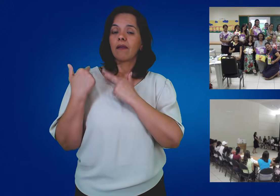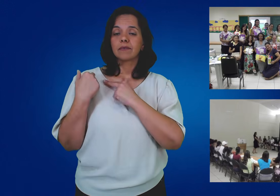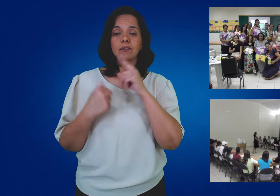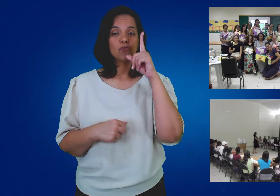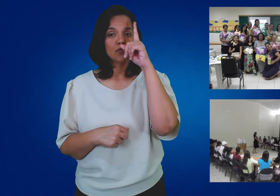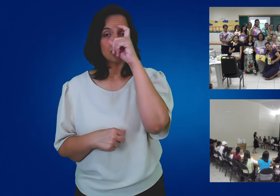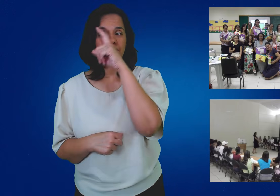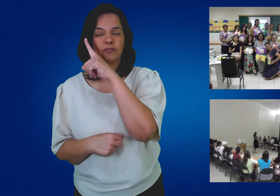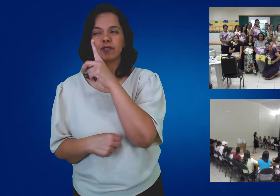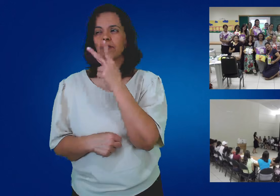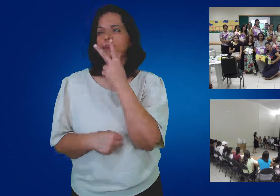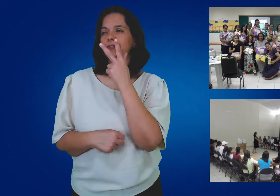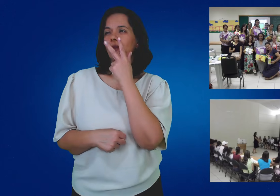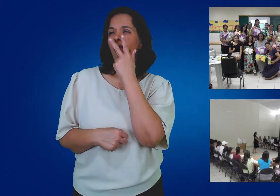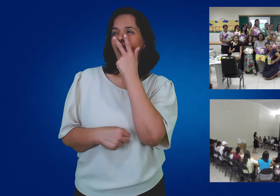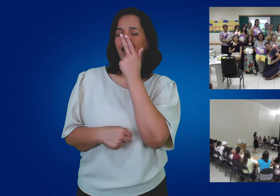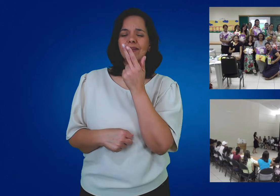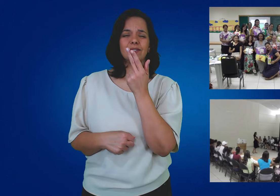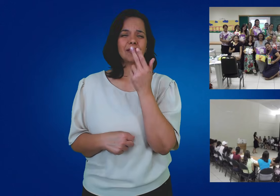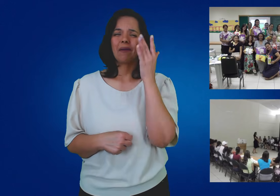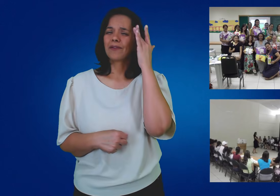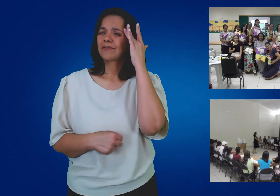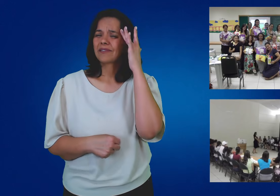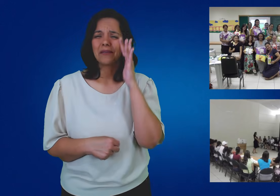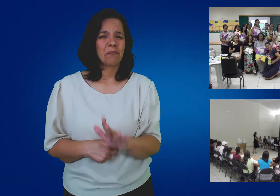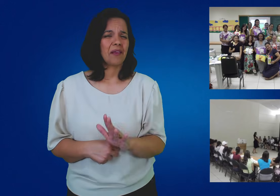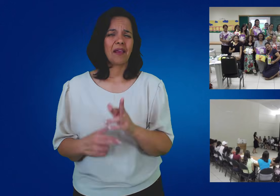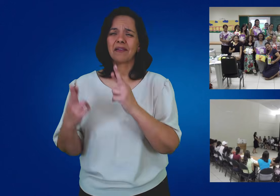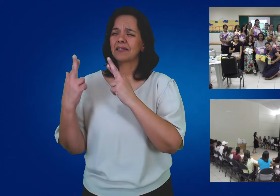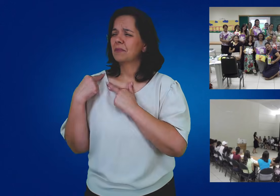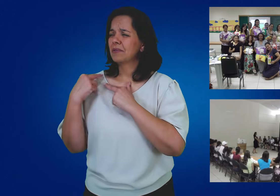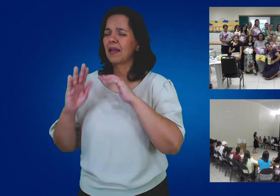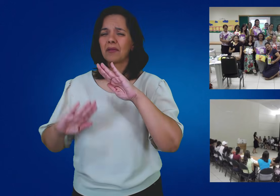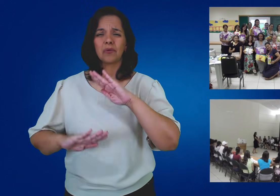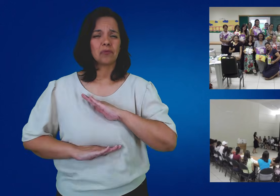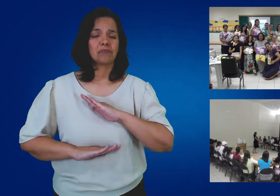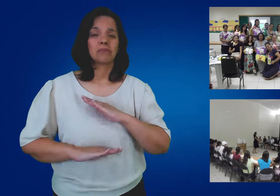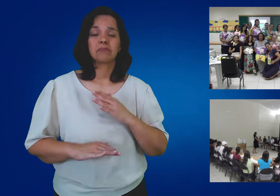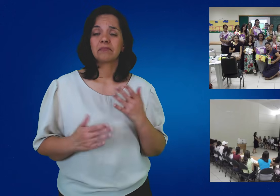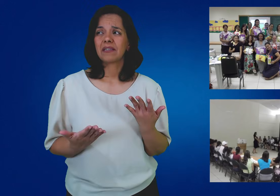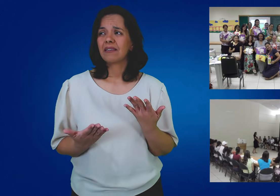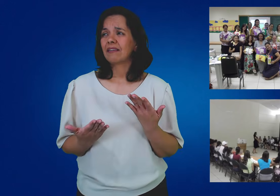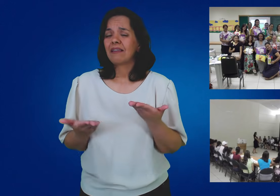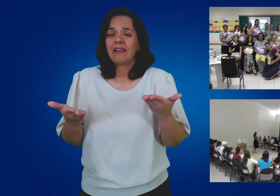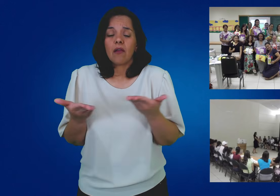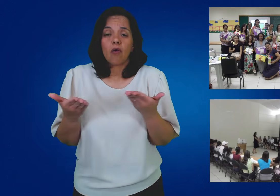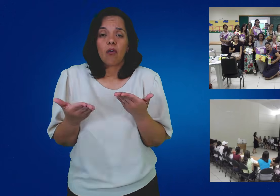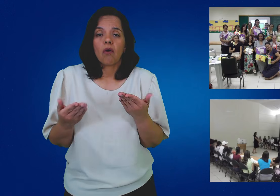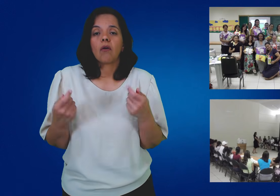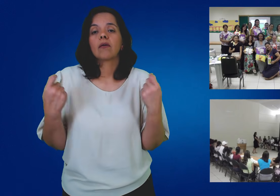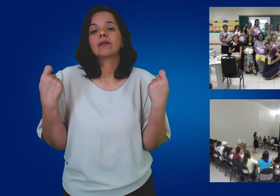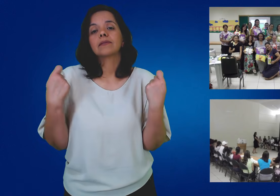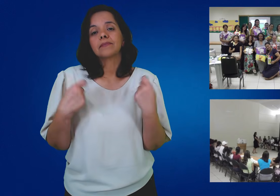Às vezes, nós temos responsabilidades difíceis, achamos que não conseguimos, não vamos conseguir